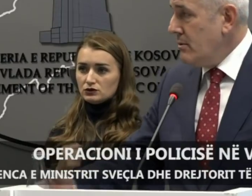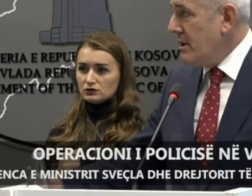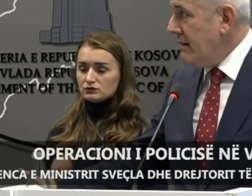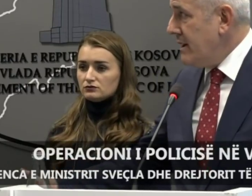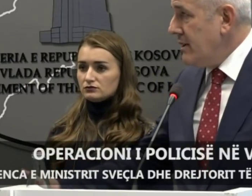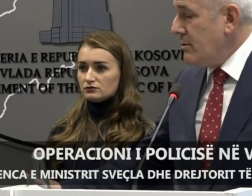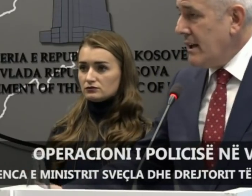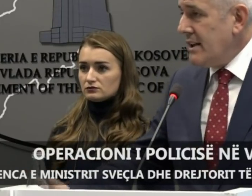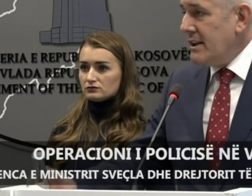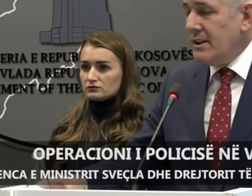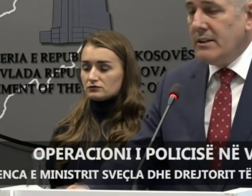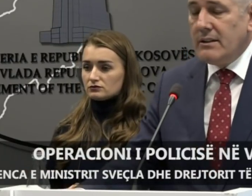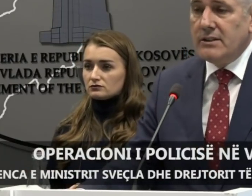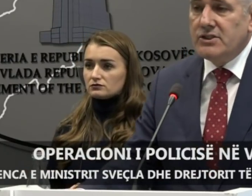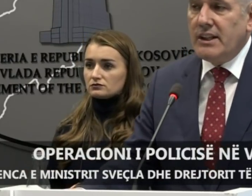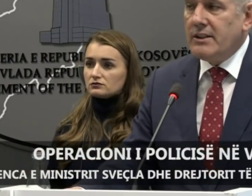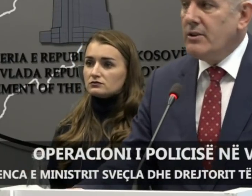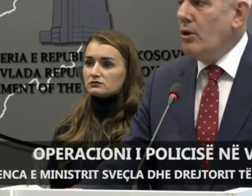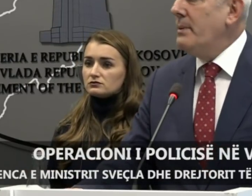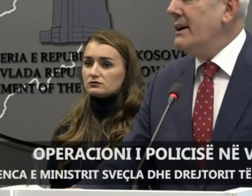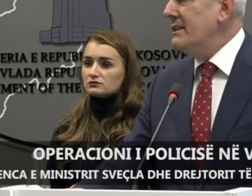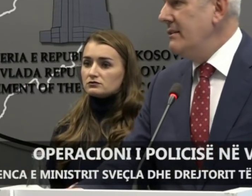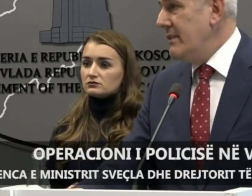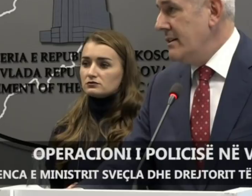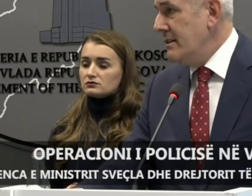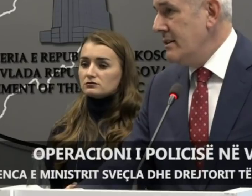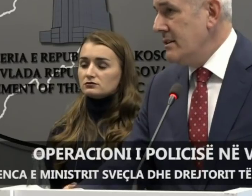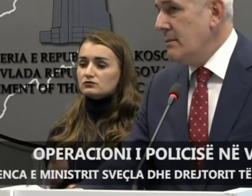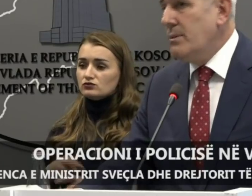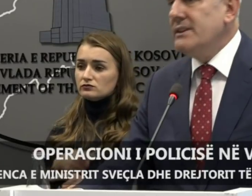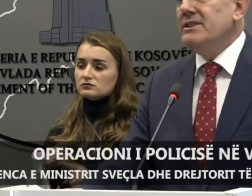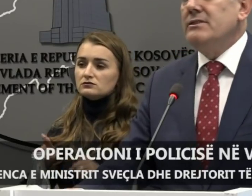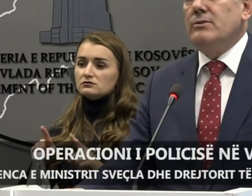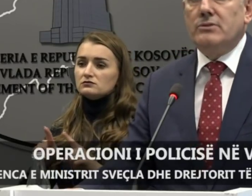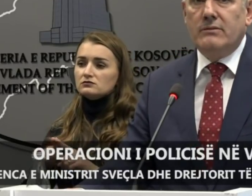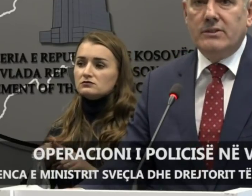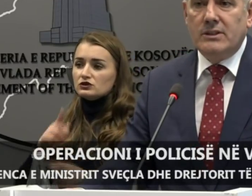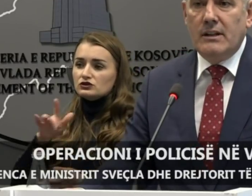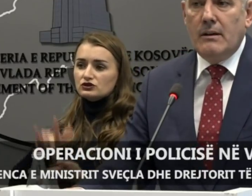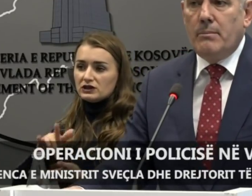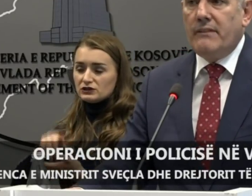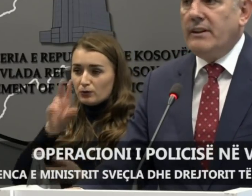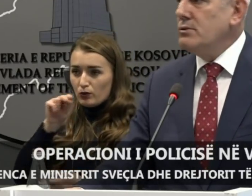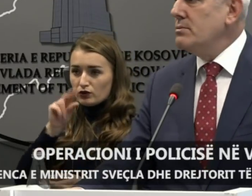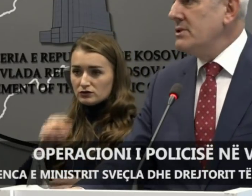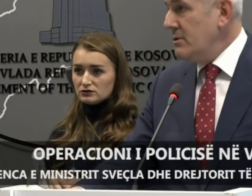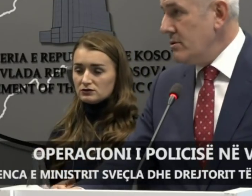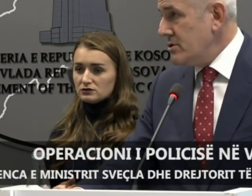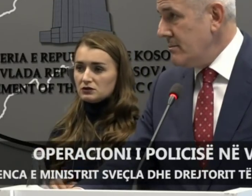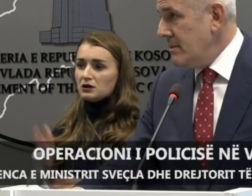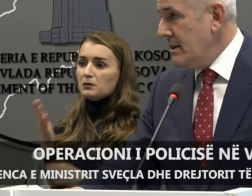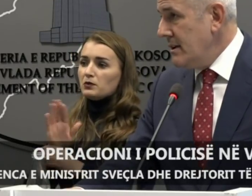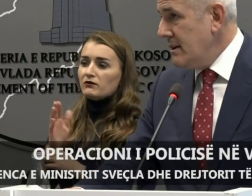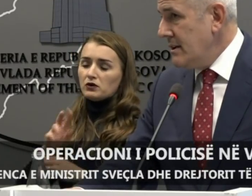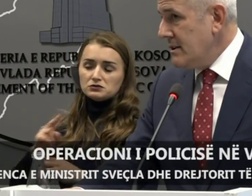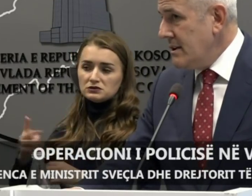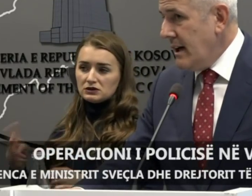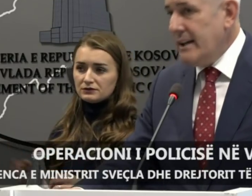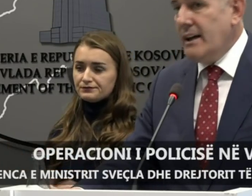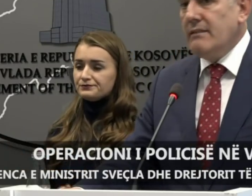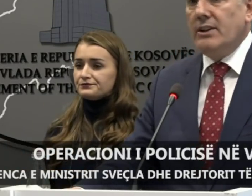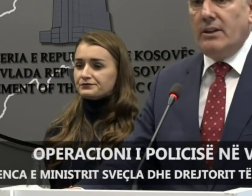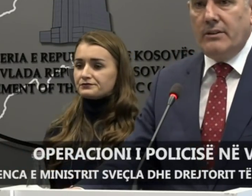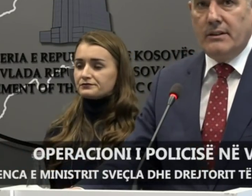qoftë unë kam vërejtur edhe në qendrën operative të policisë Kosovës përfaqësues të ndryshëm